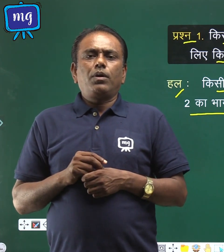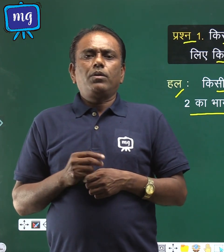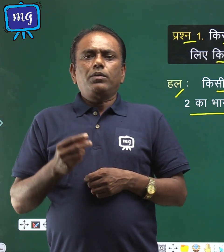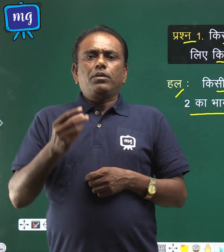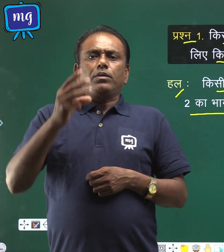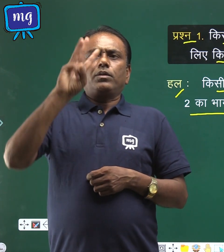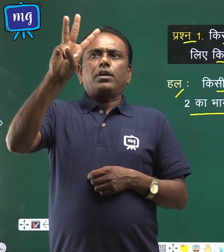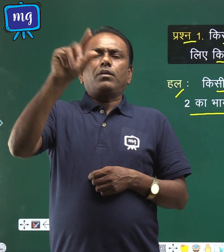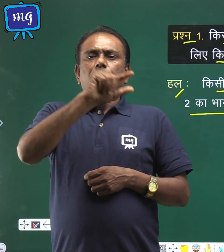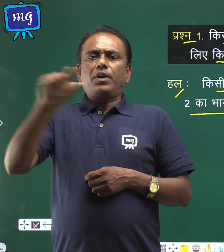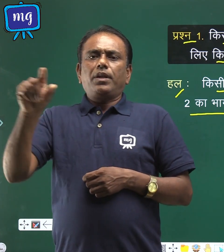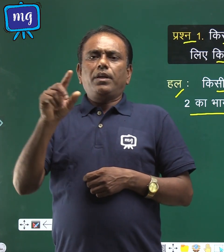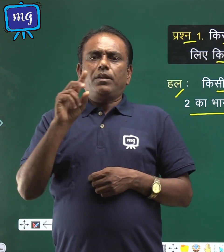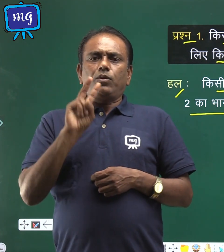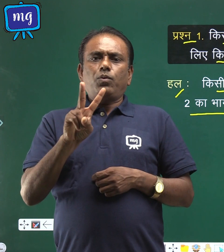3/2,